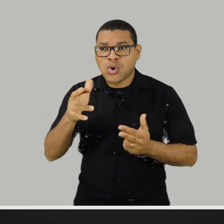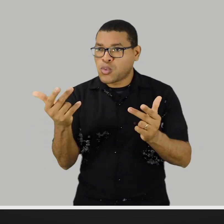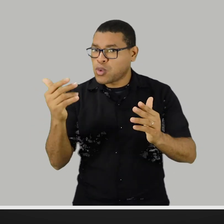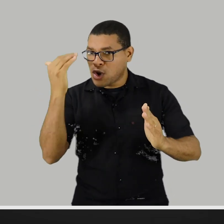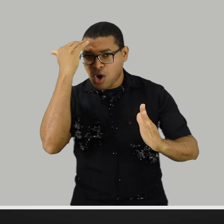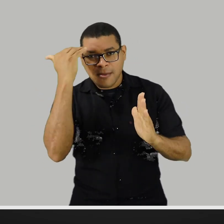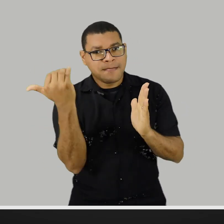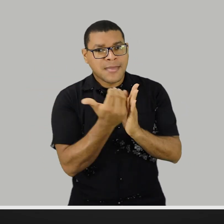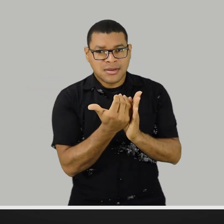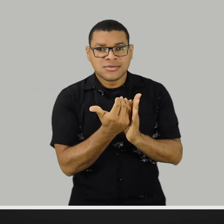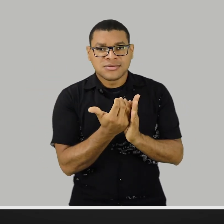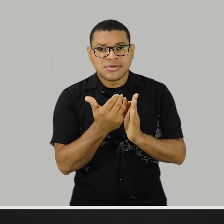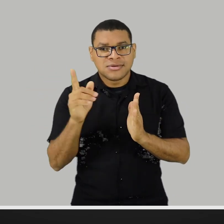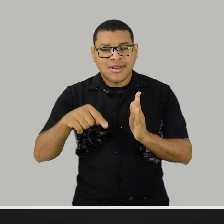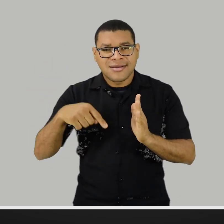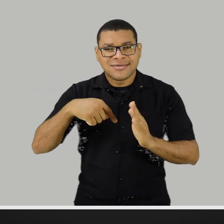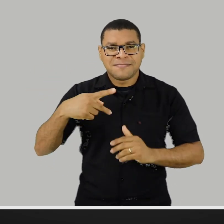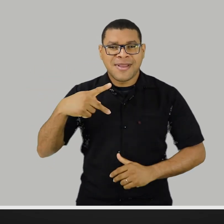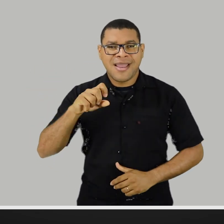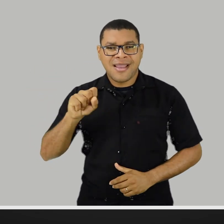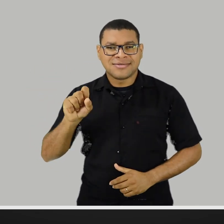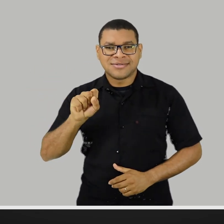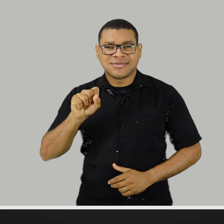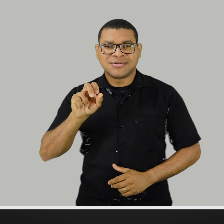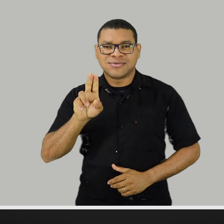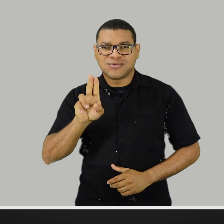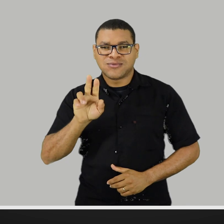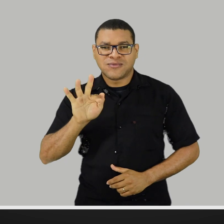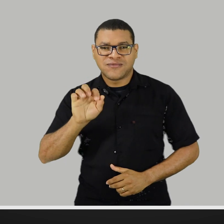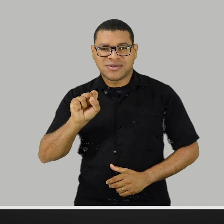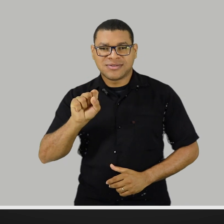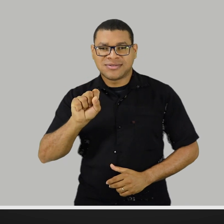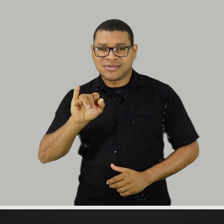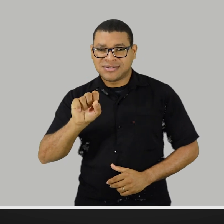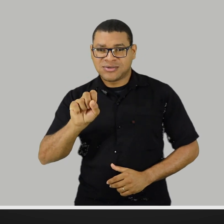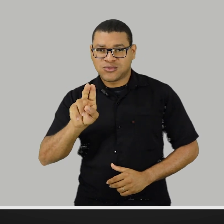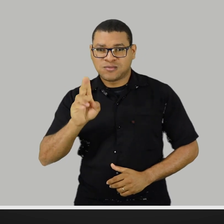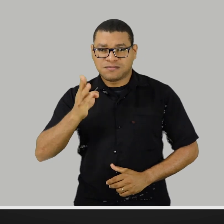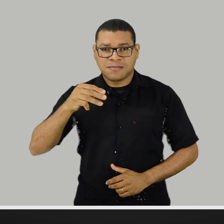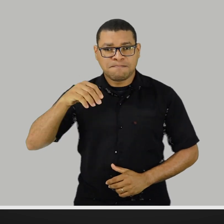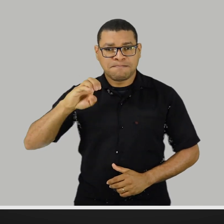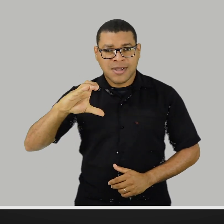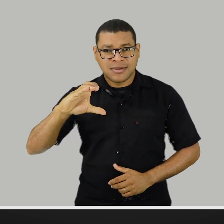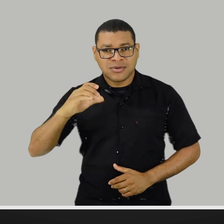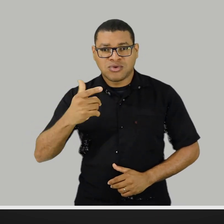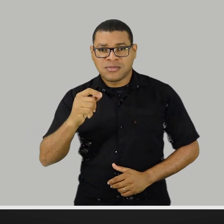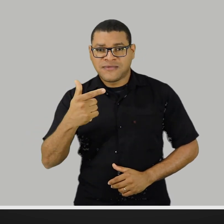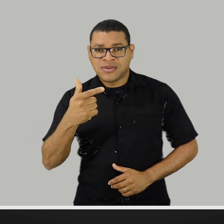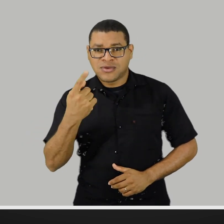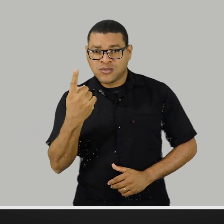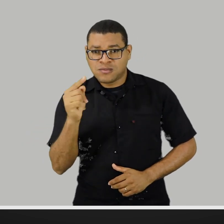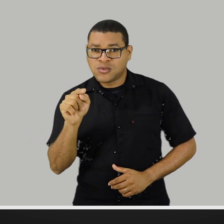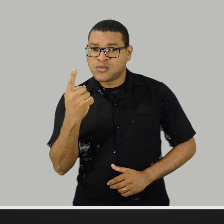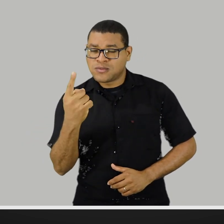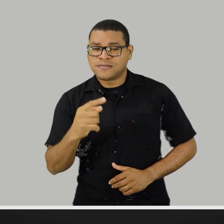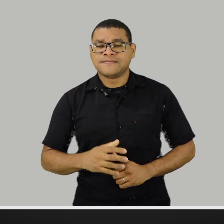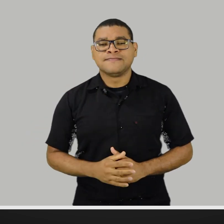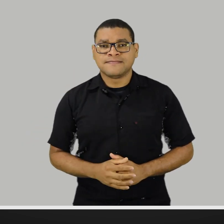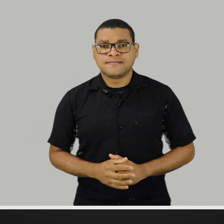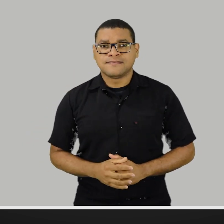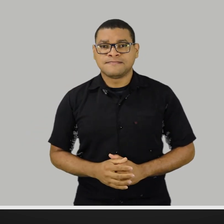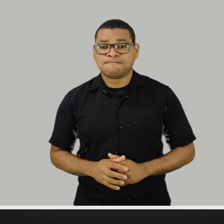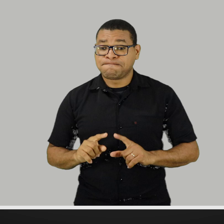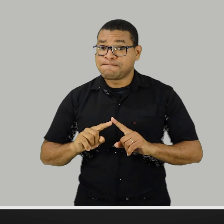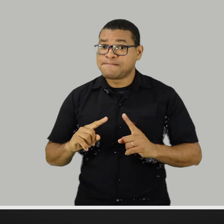comuns do processo seletivo UFES 2021 Sisu/Mac 2021. 1 é certo